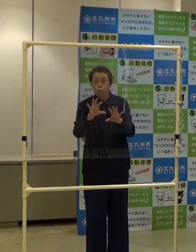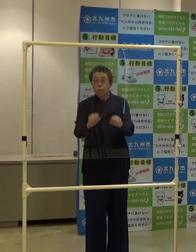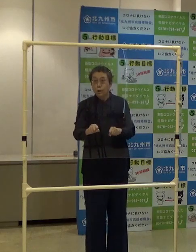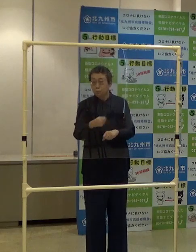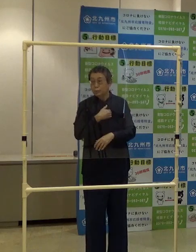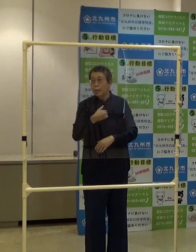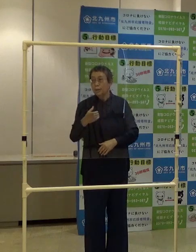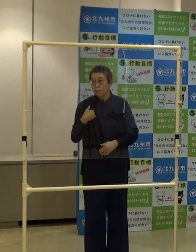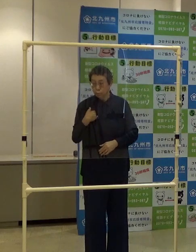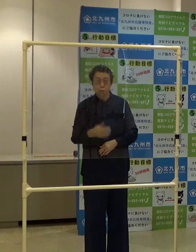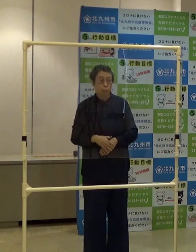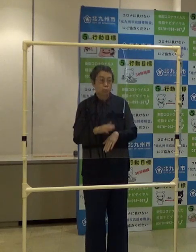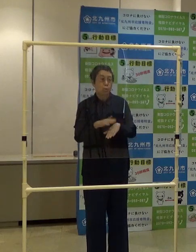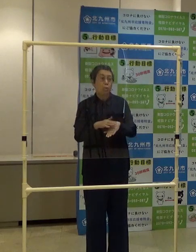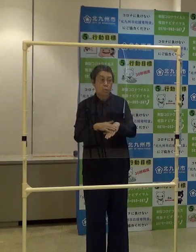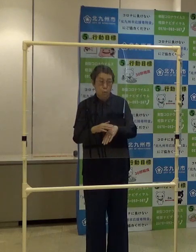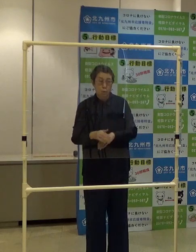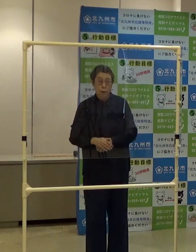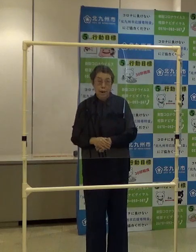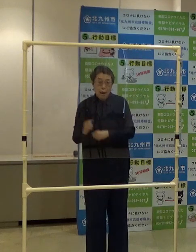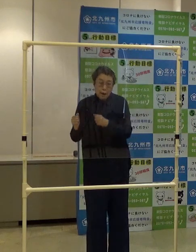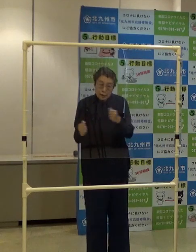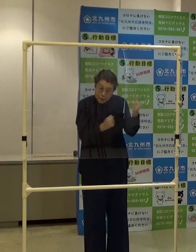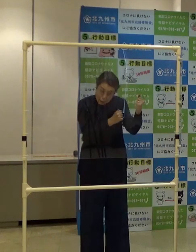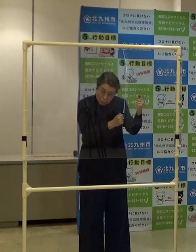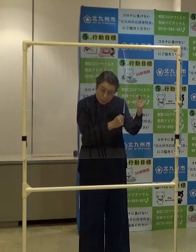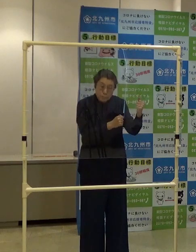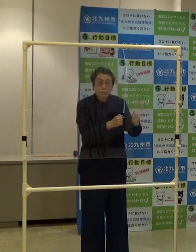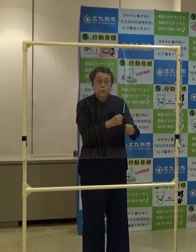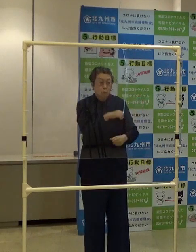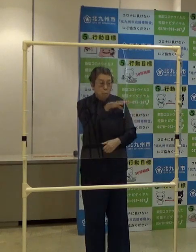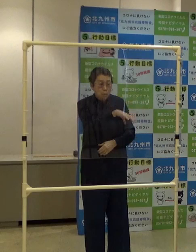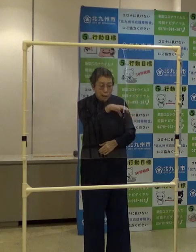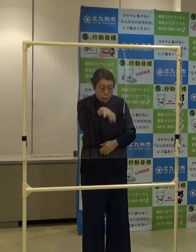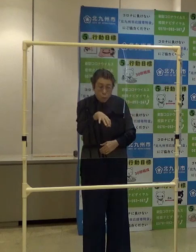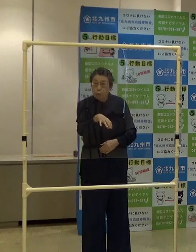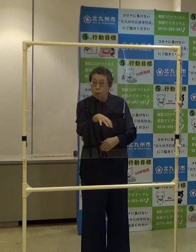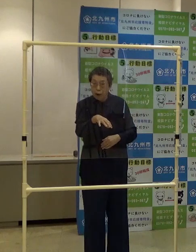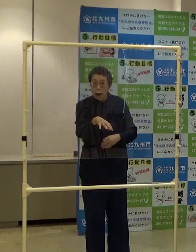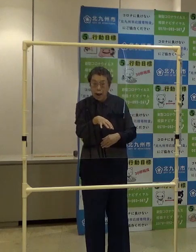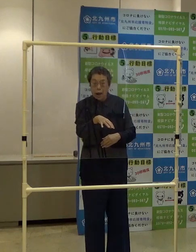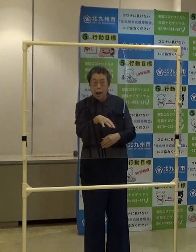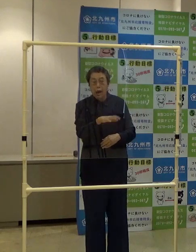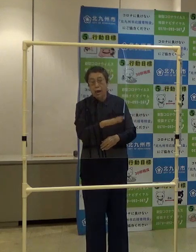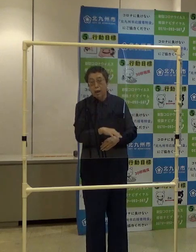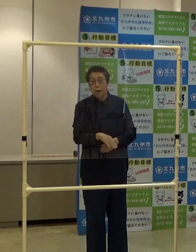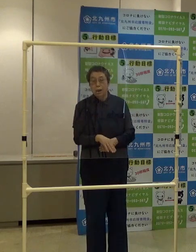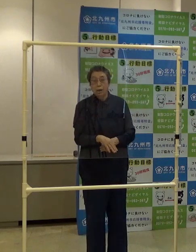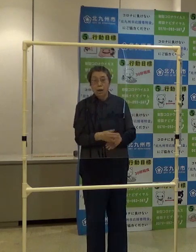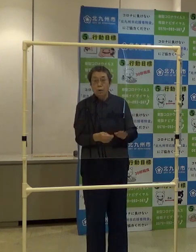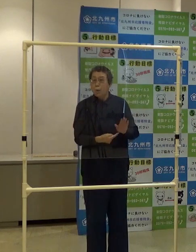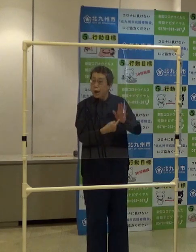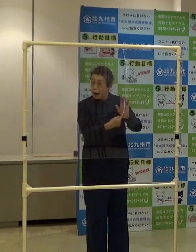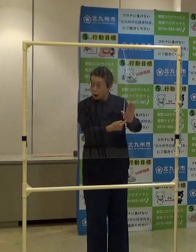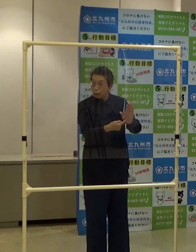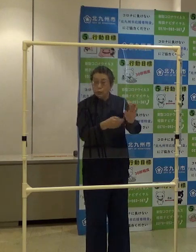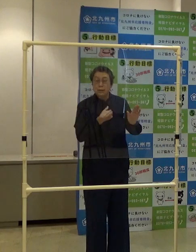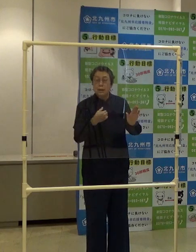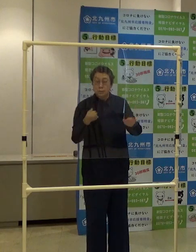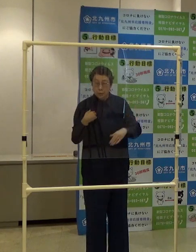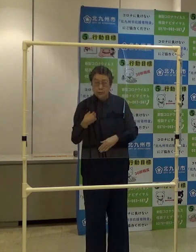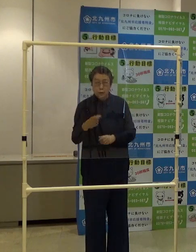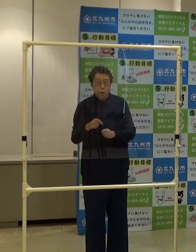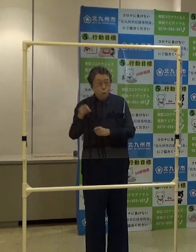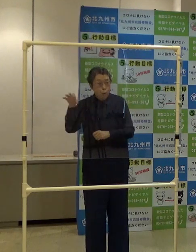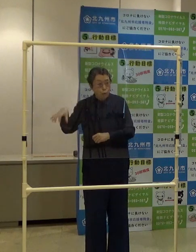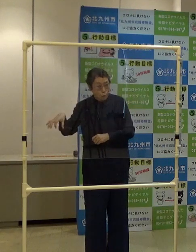避難する、できる避難所がマップで示されるというふうに、遠隔地から北九州の災害